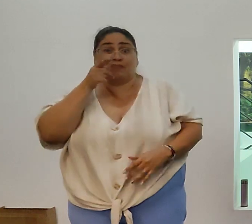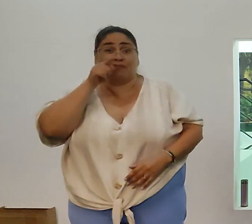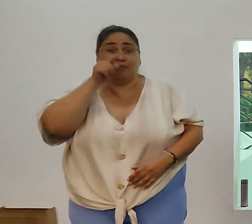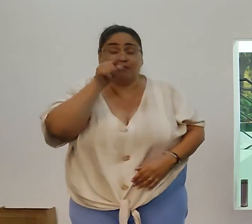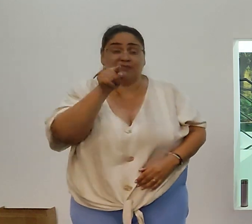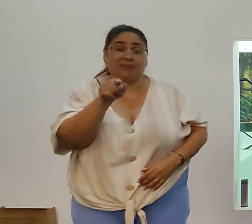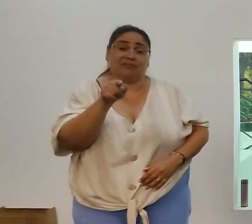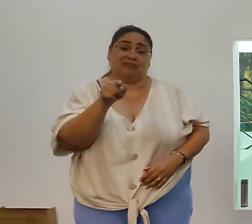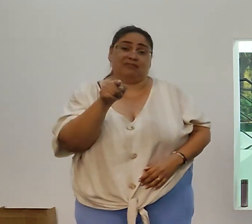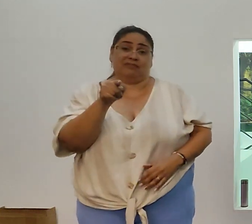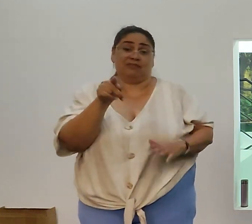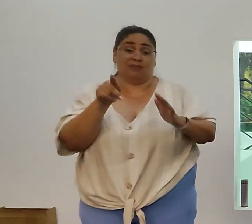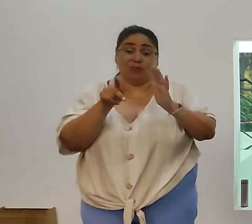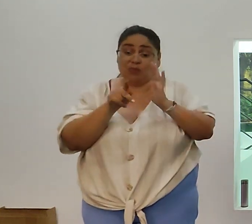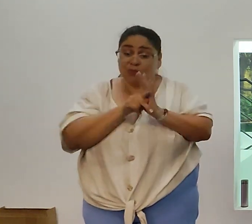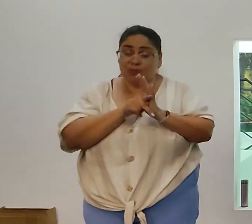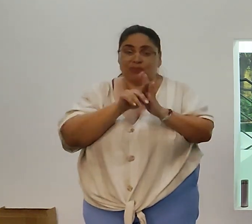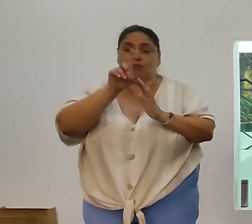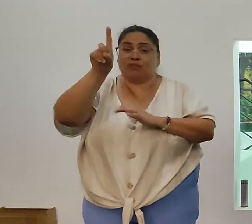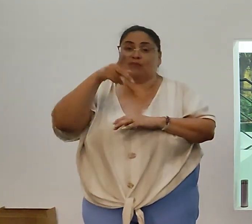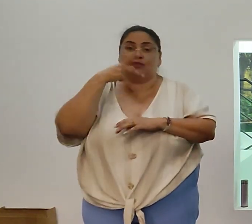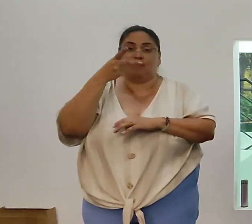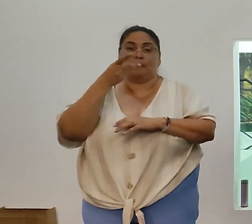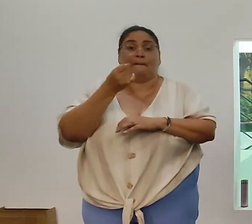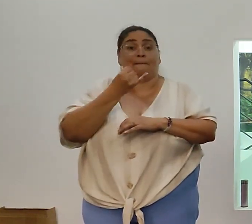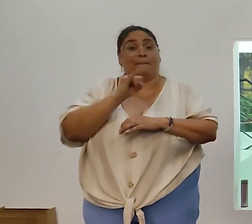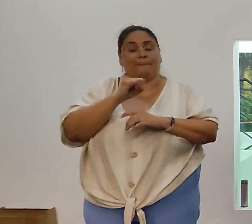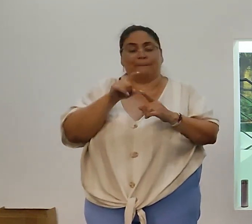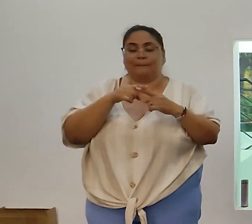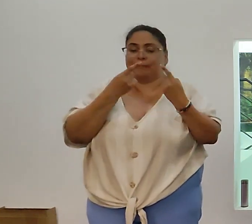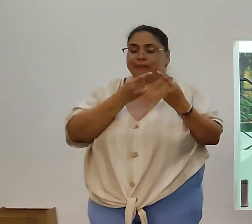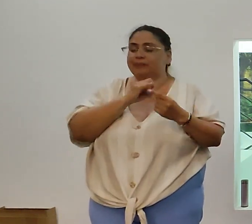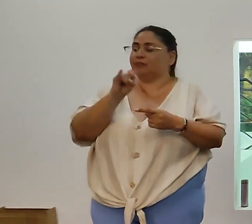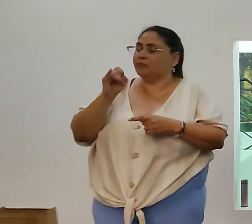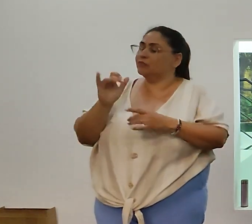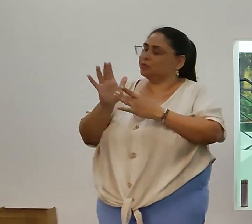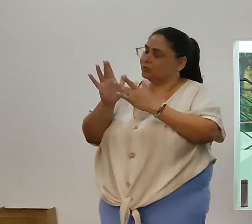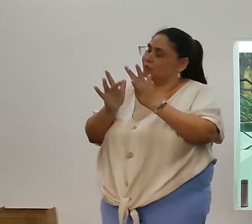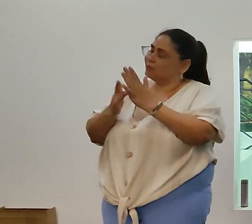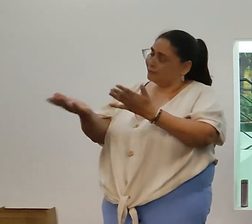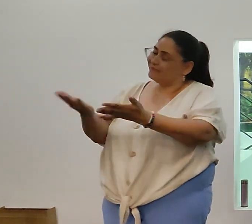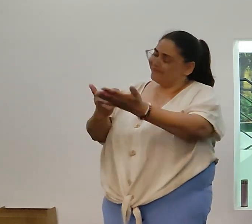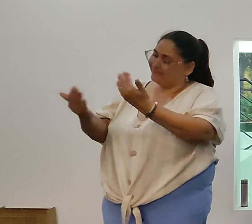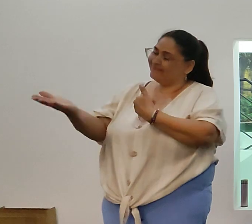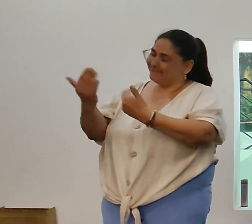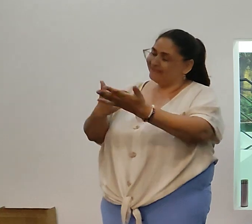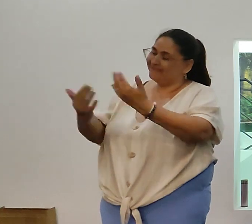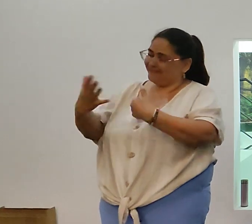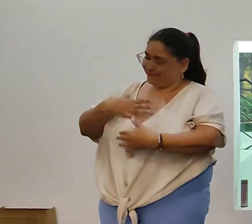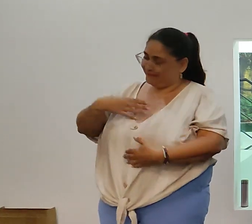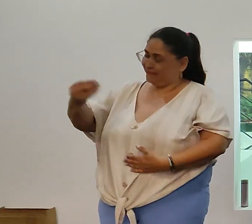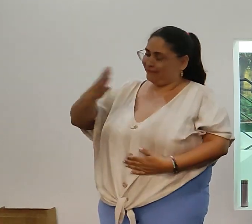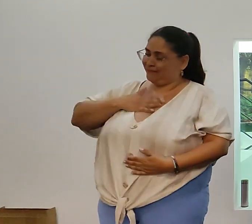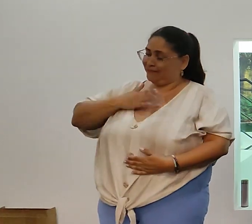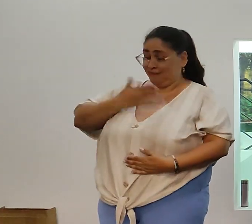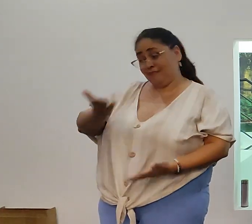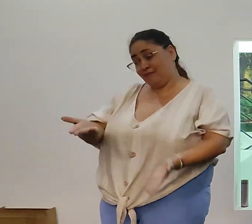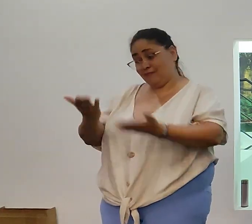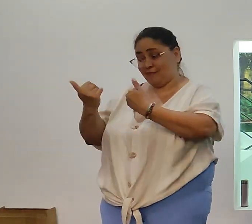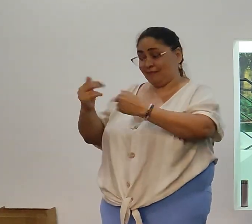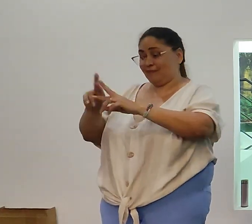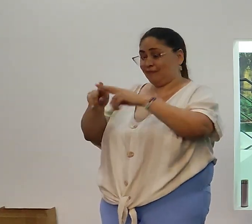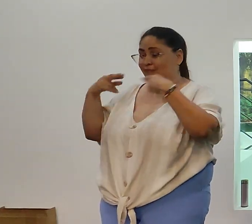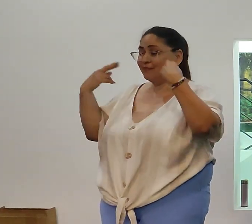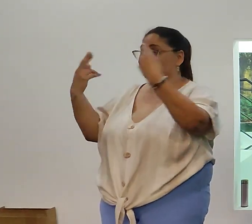Deus? Mas para aqueles que estiverem à sua direita, o mesmo Jesus dirá: vinde benditos de meu Pai para o reino que eu preparei